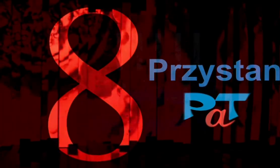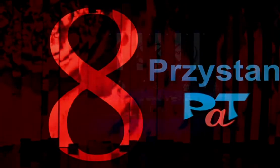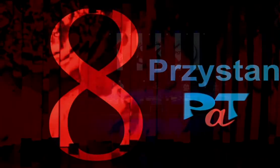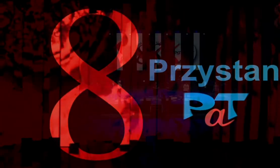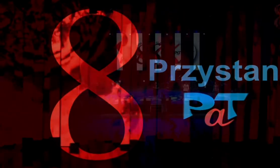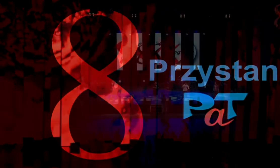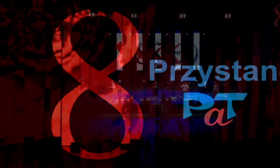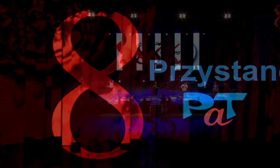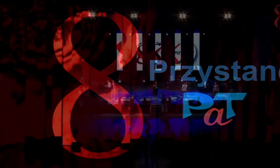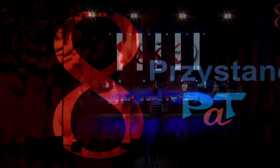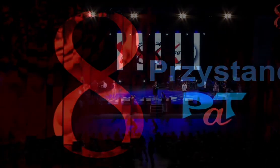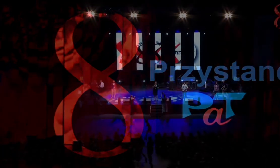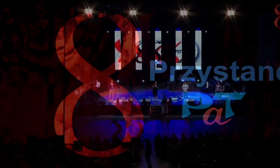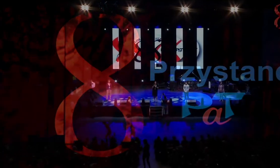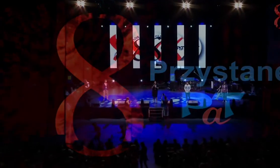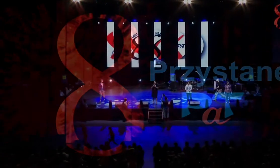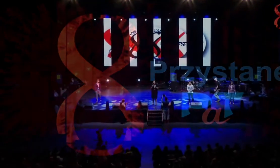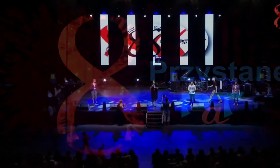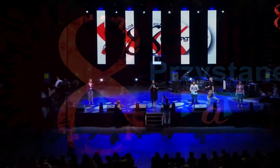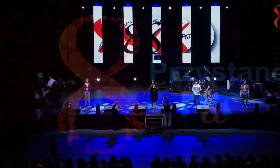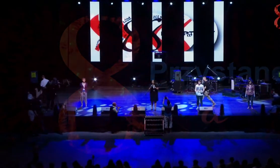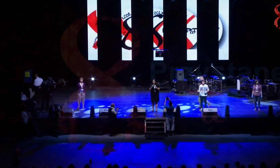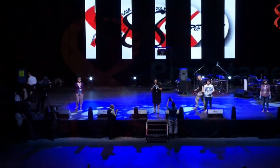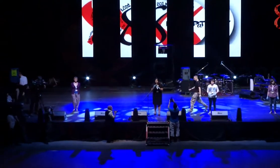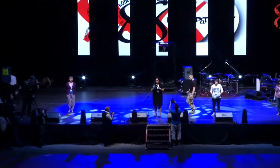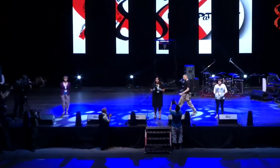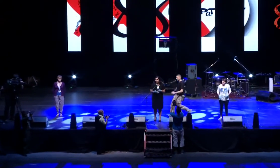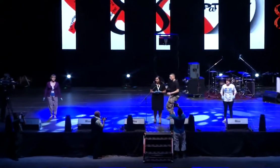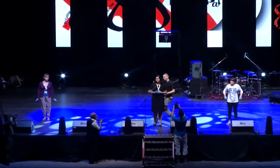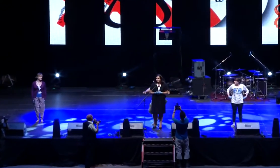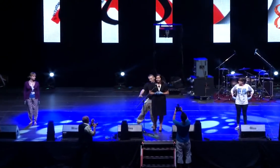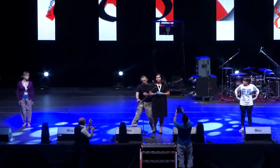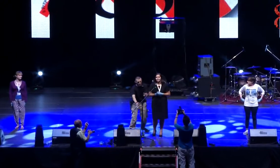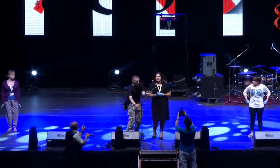Szanowni goście, jak pan Grzegorz powiedział, warsztat języka migowego przygotował dla was